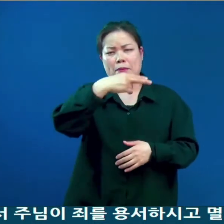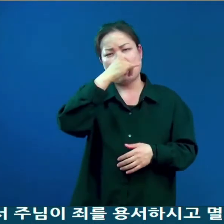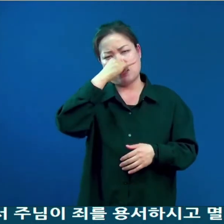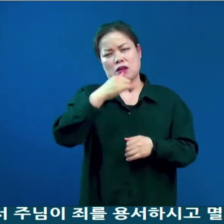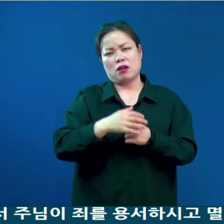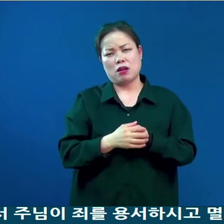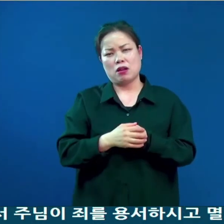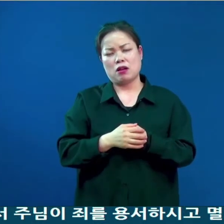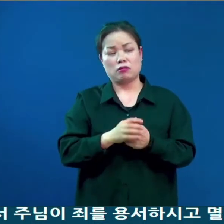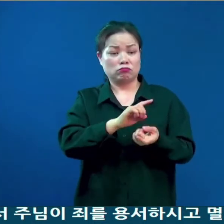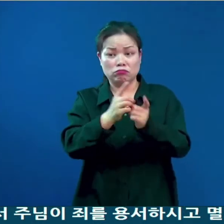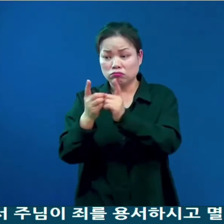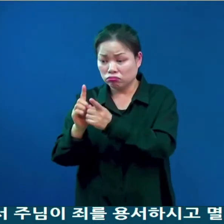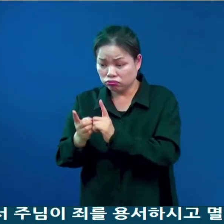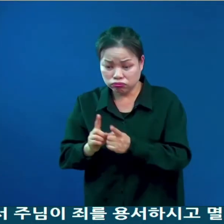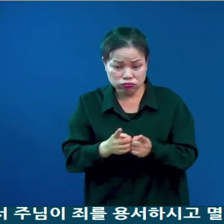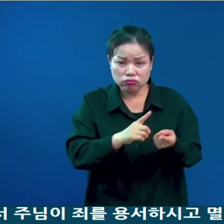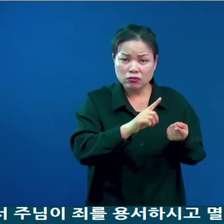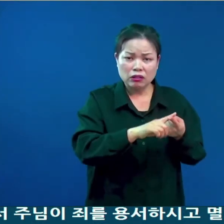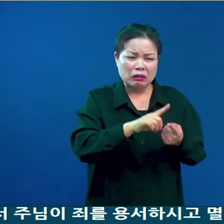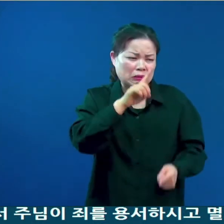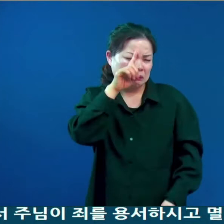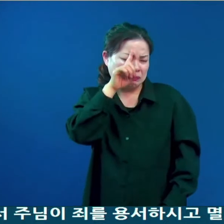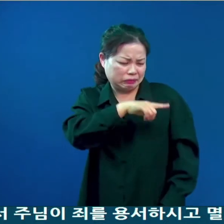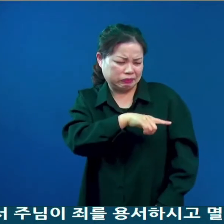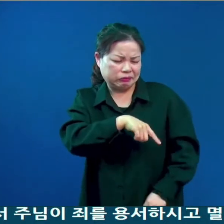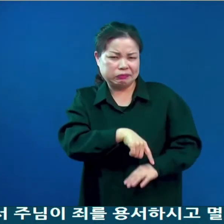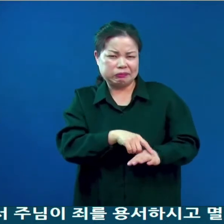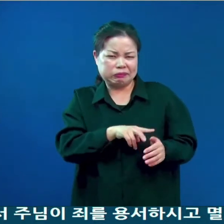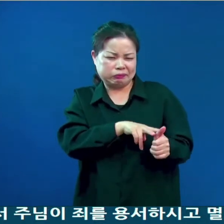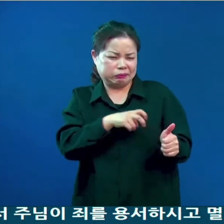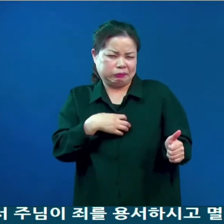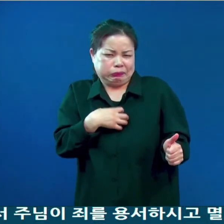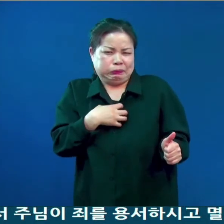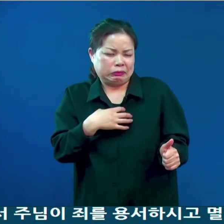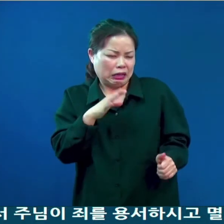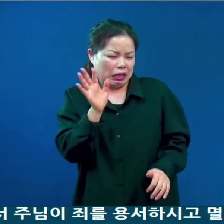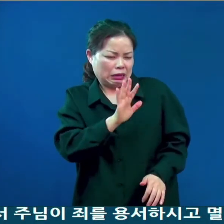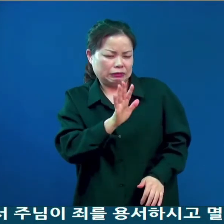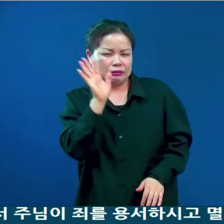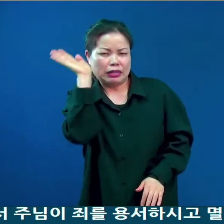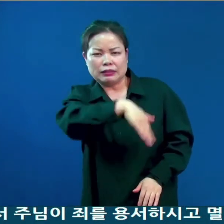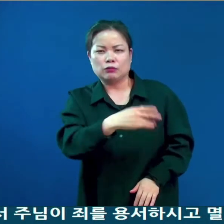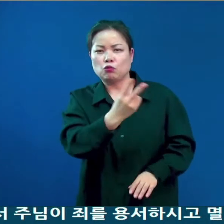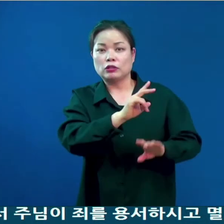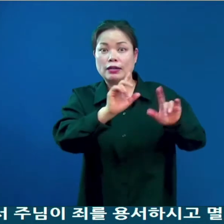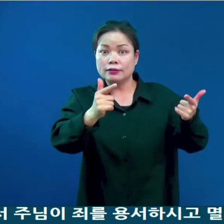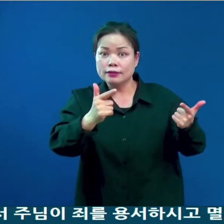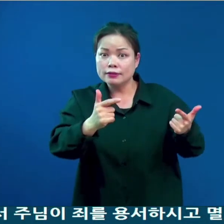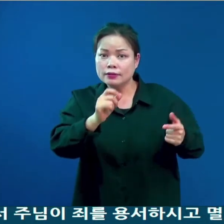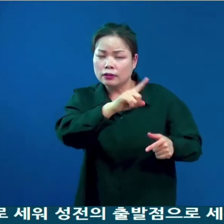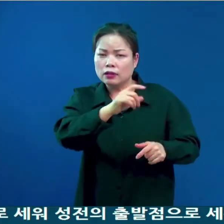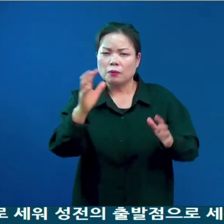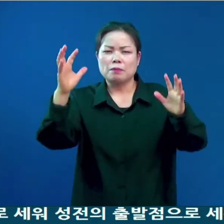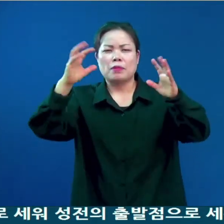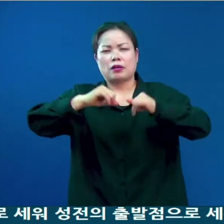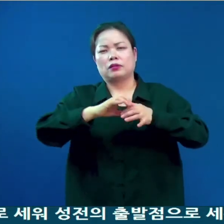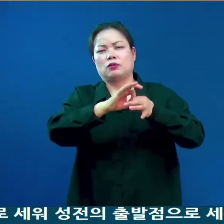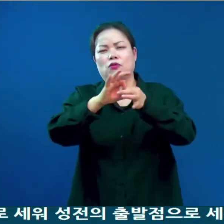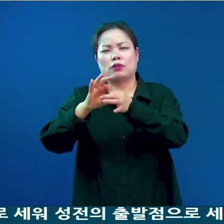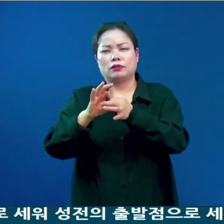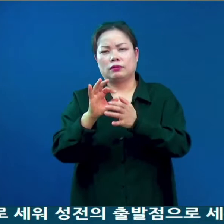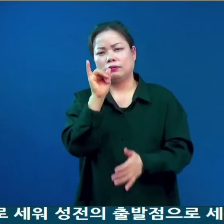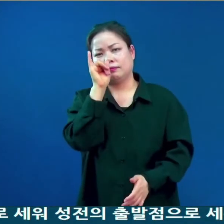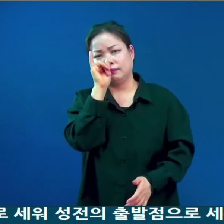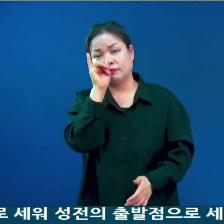있고요. 서로가 서로에 대하여 악한 감정을 품어서 두 번 다시 못 볼 것처럼 완전히 파괴되는 관계가